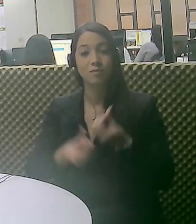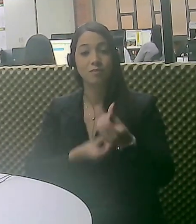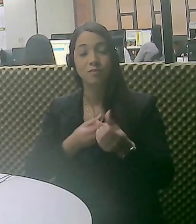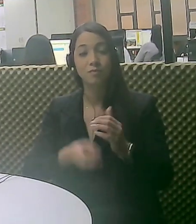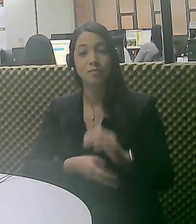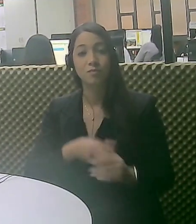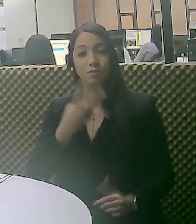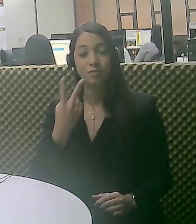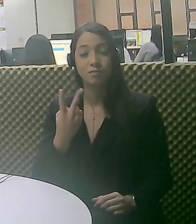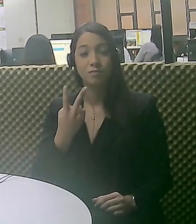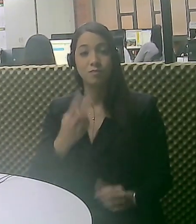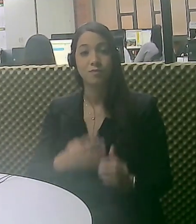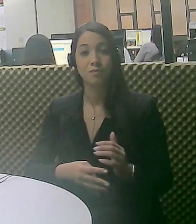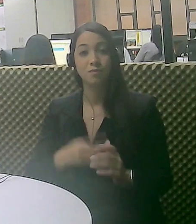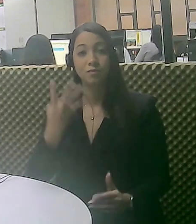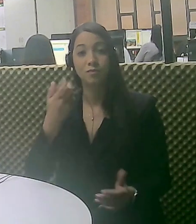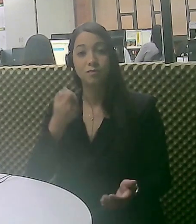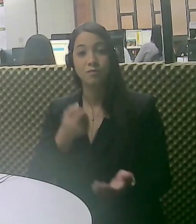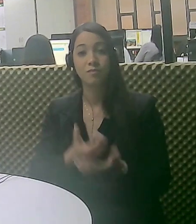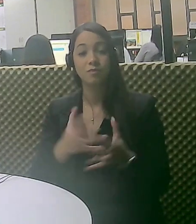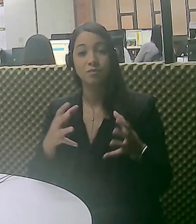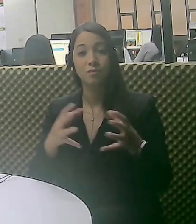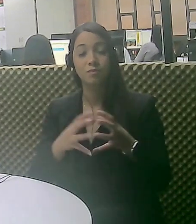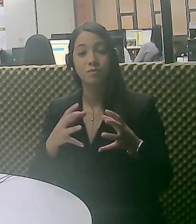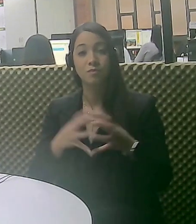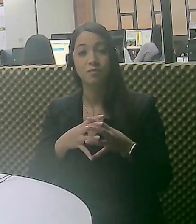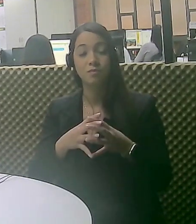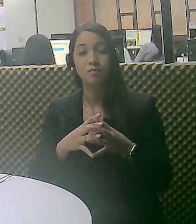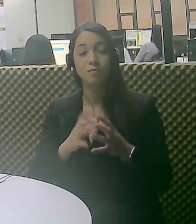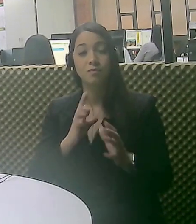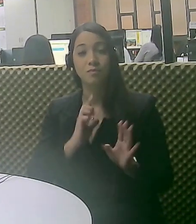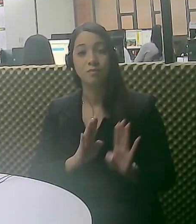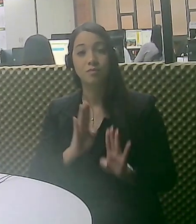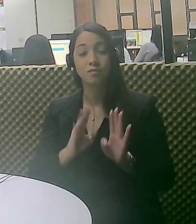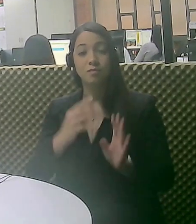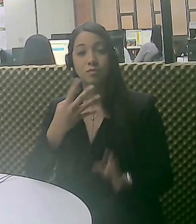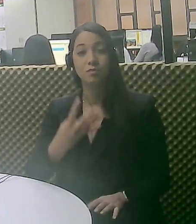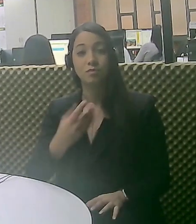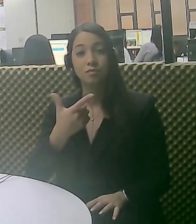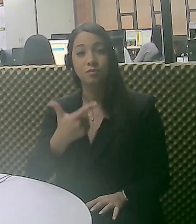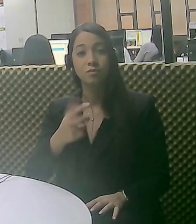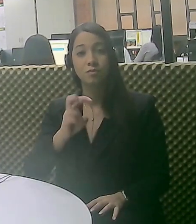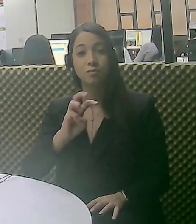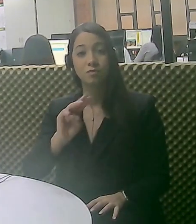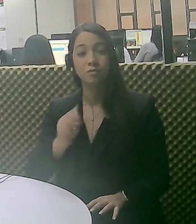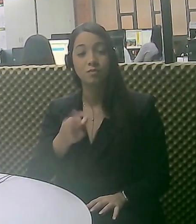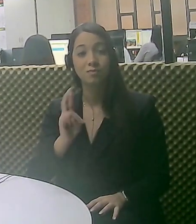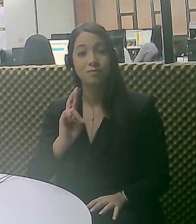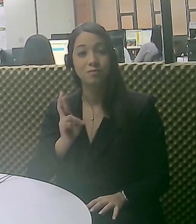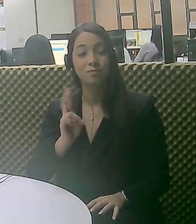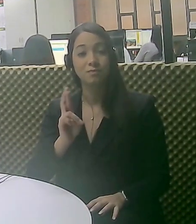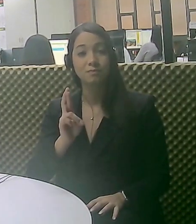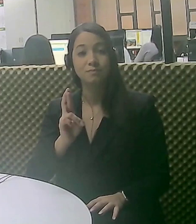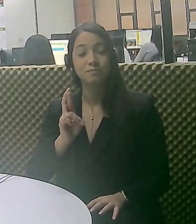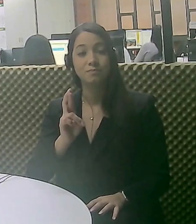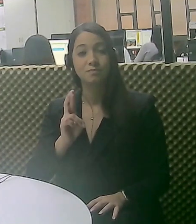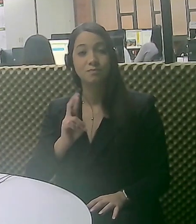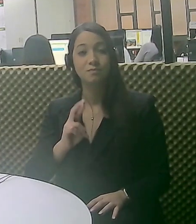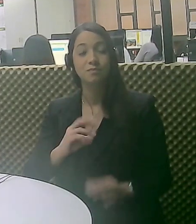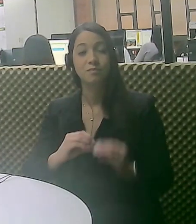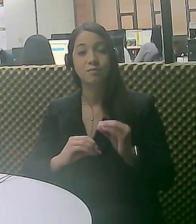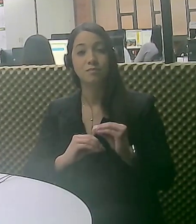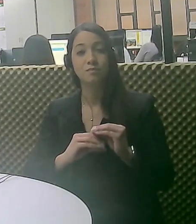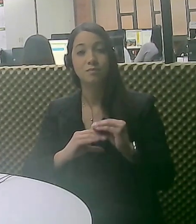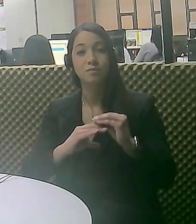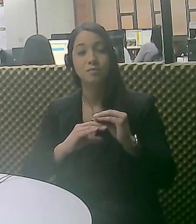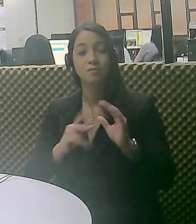semestre. Essa é a quarta compra do grupo após ser levantado R$ 425 milhões de reais junto ao Fundo Soberano